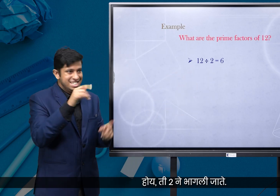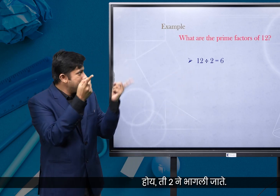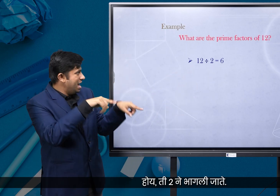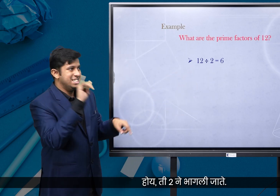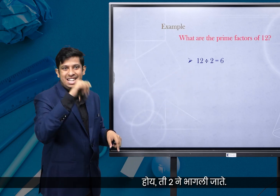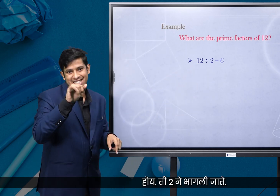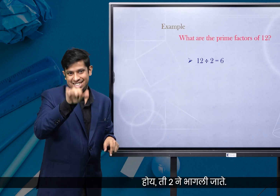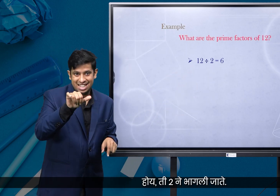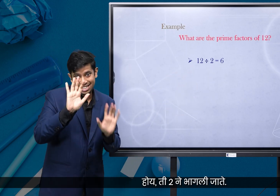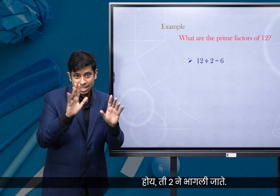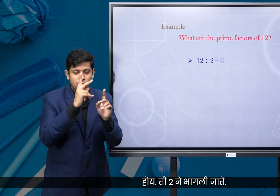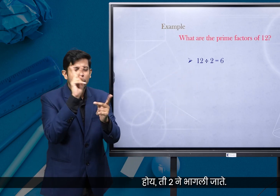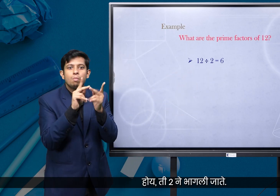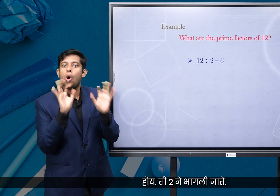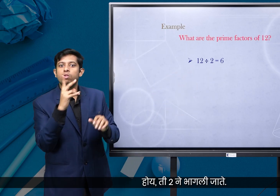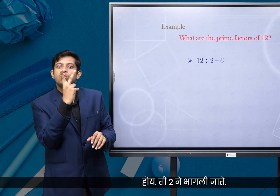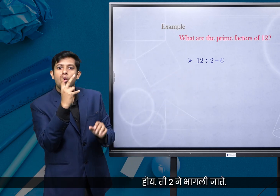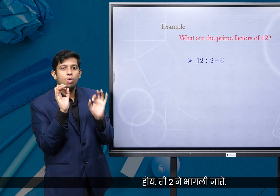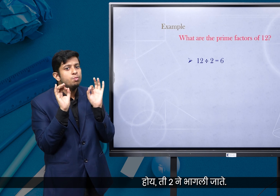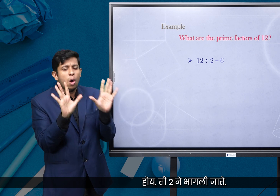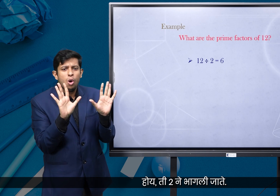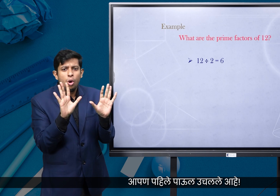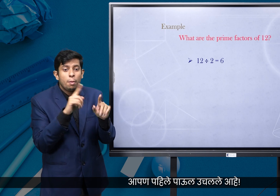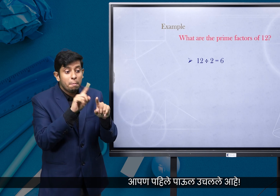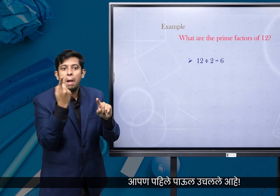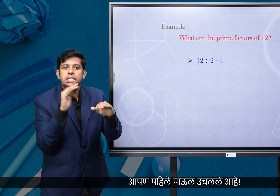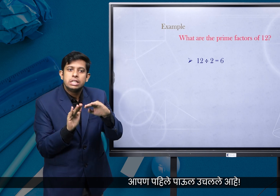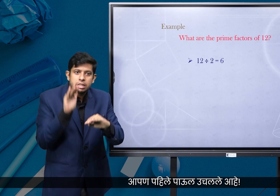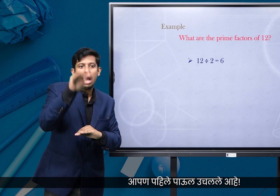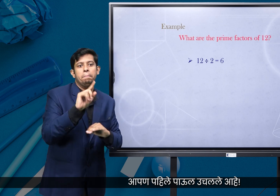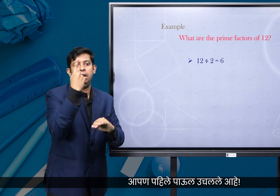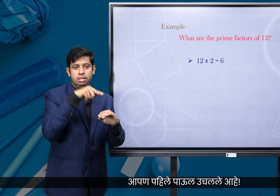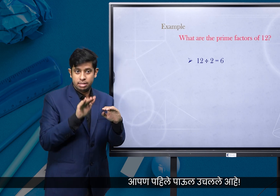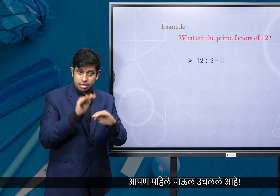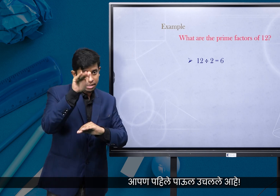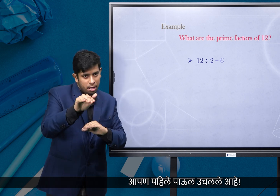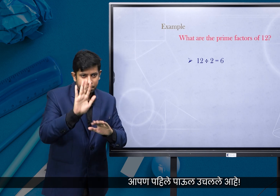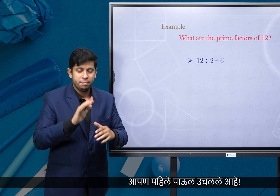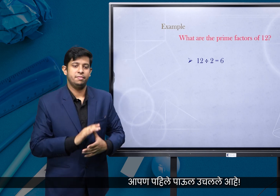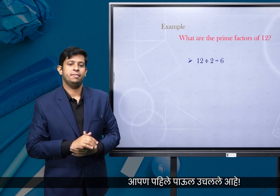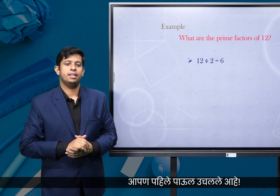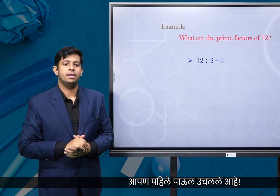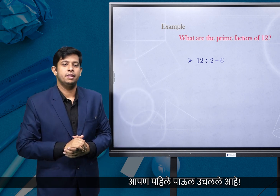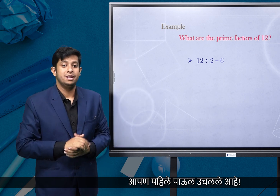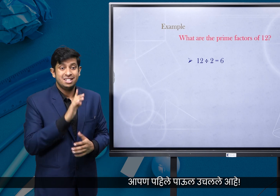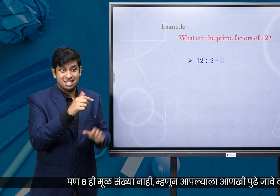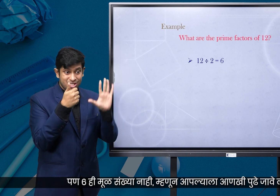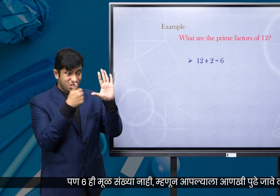होय, ती 2 ने भागली जाते. आपण पहिले पाऊल उचलले आहे. पण